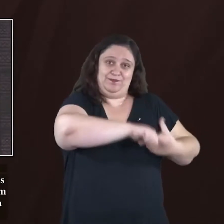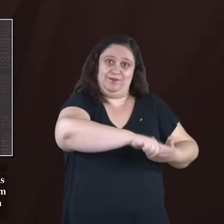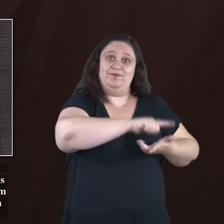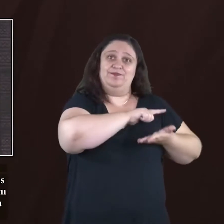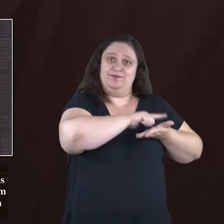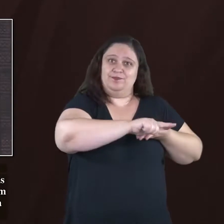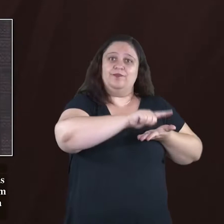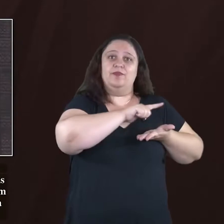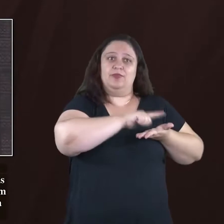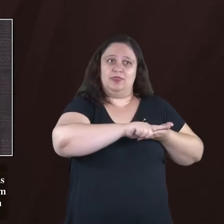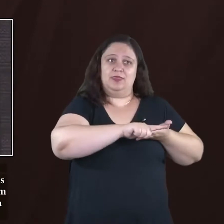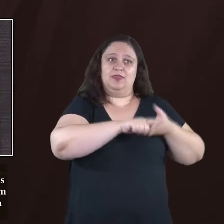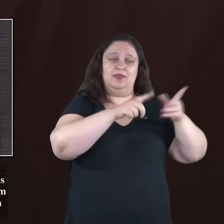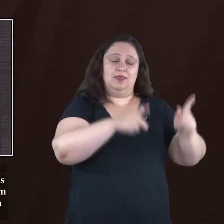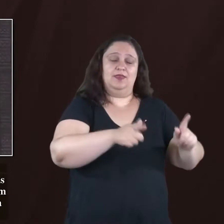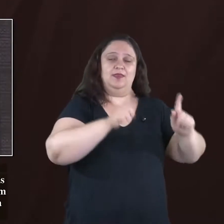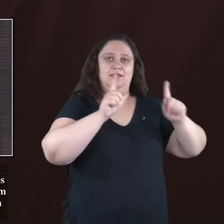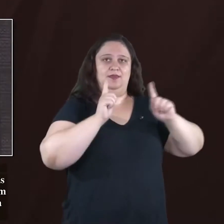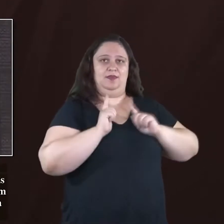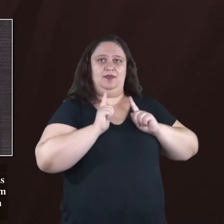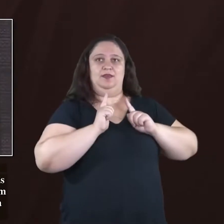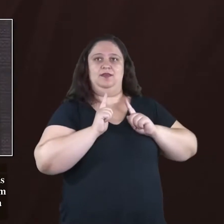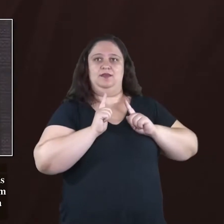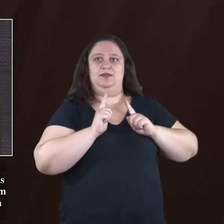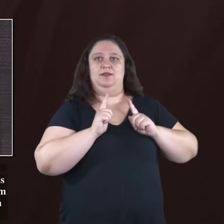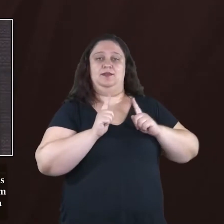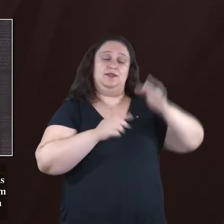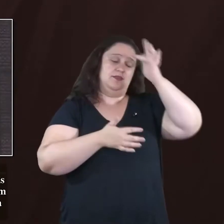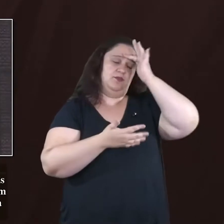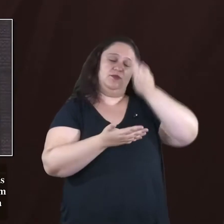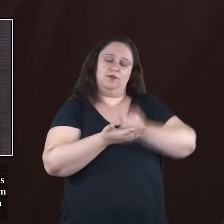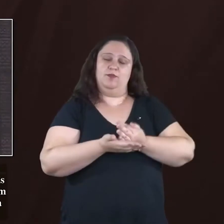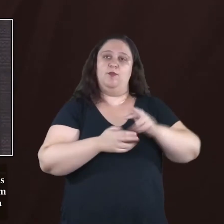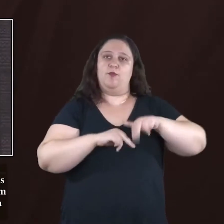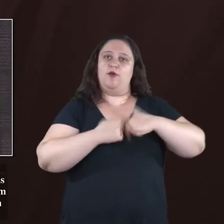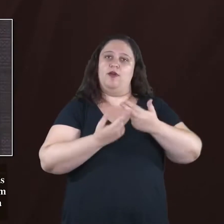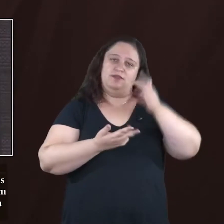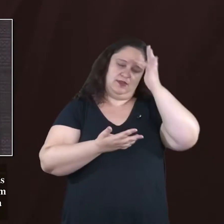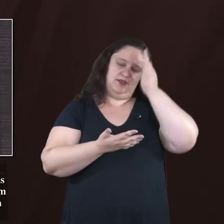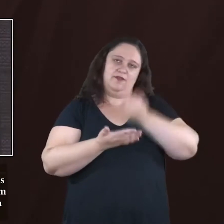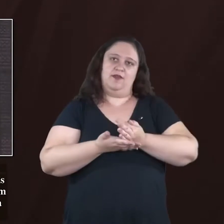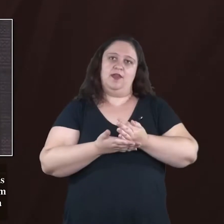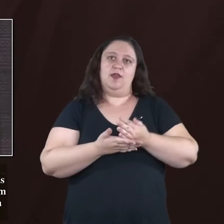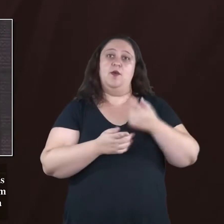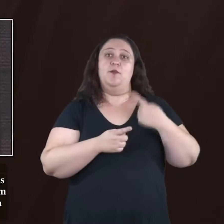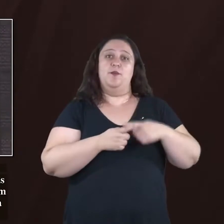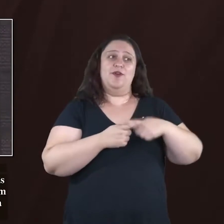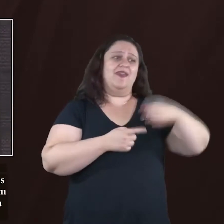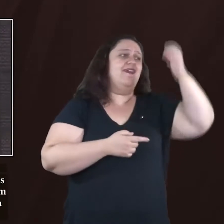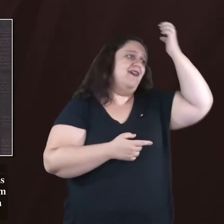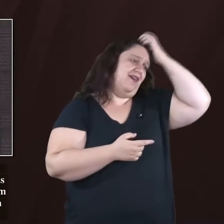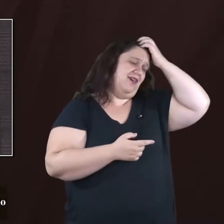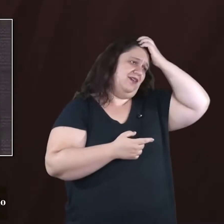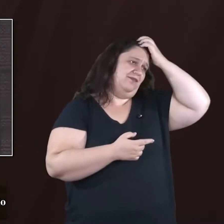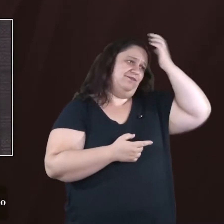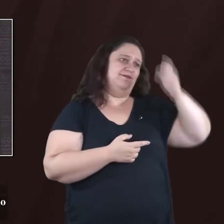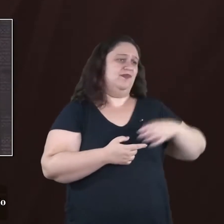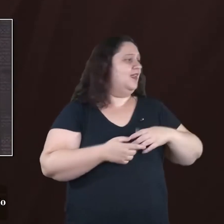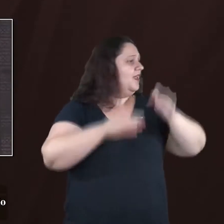são santificados pela fé em mim. Pelo que, ó rei Agripa, não